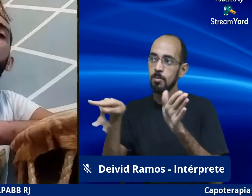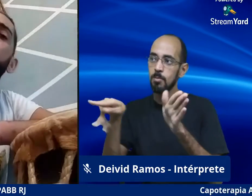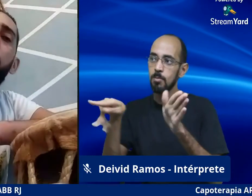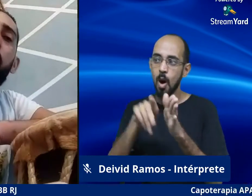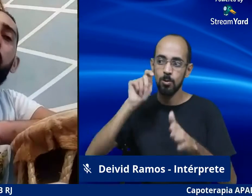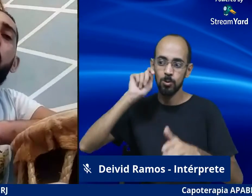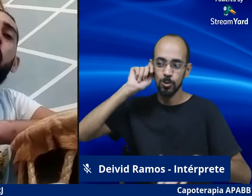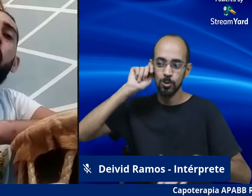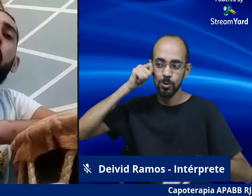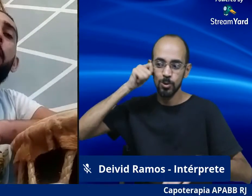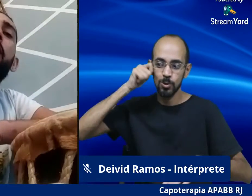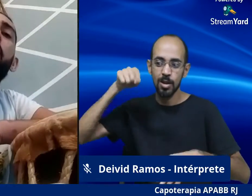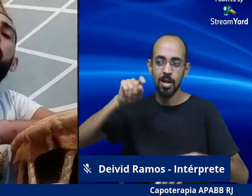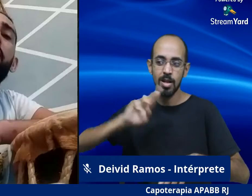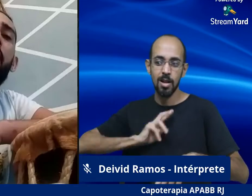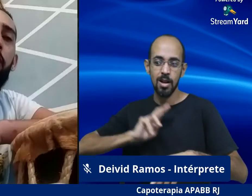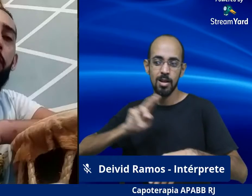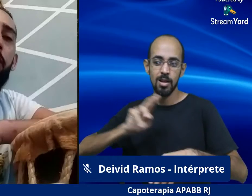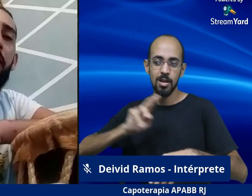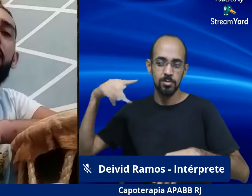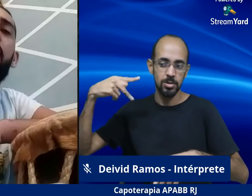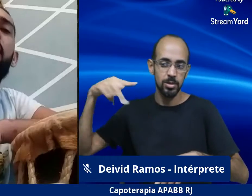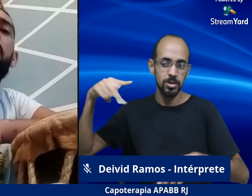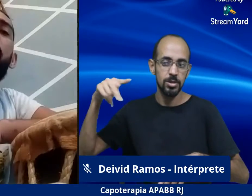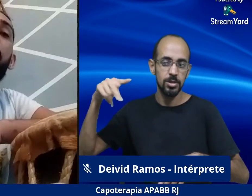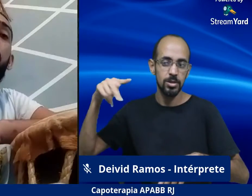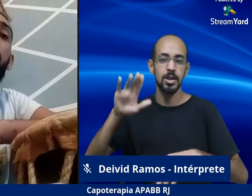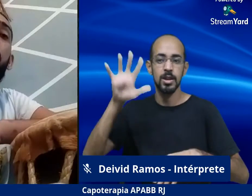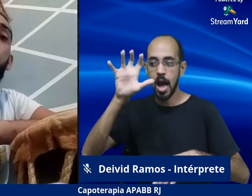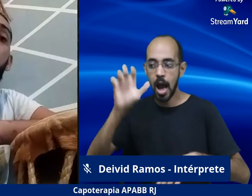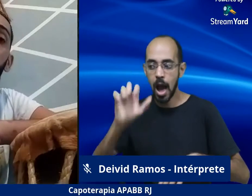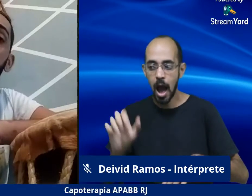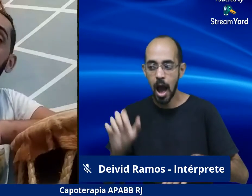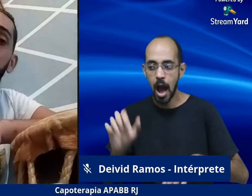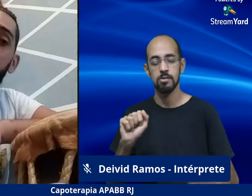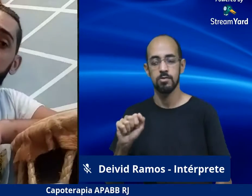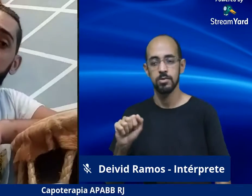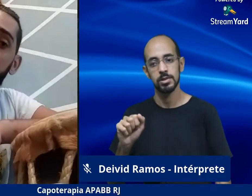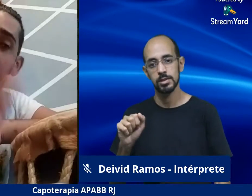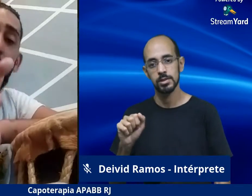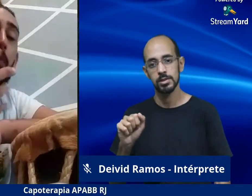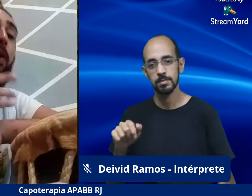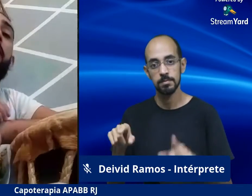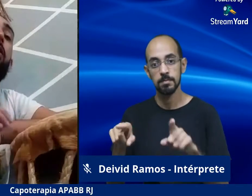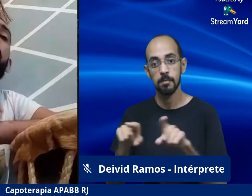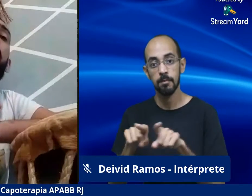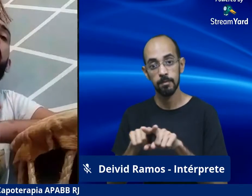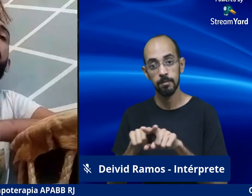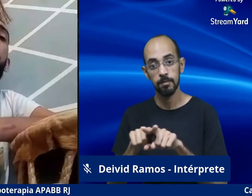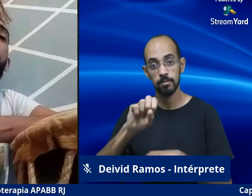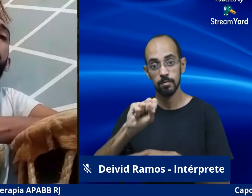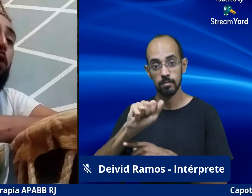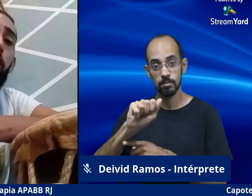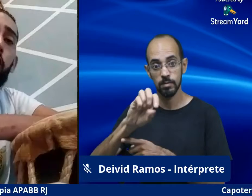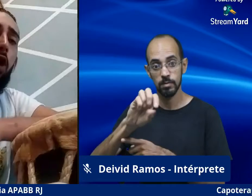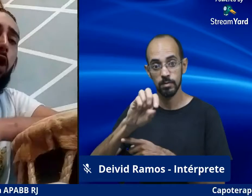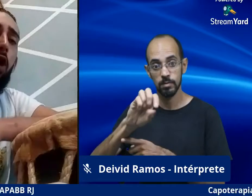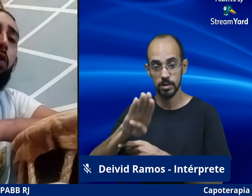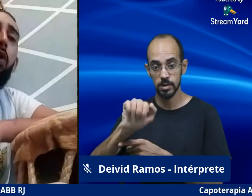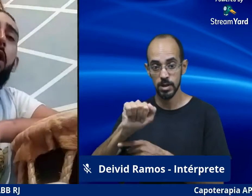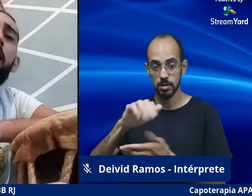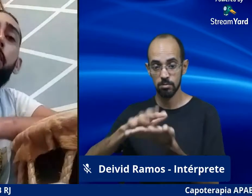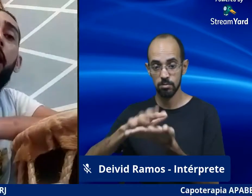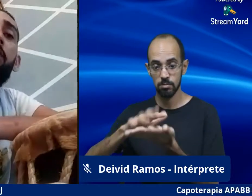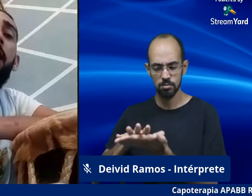a capoeira, como as religiões afro-brasileiras, né, como o samba foi perseguido também, o